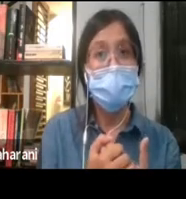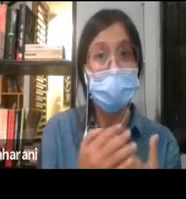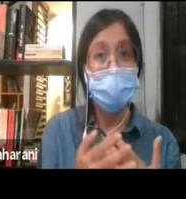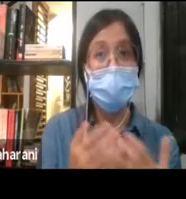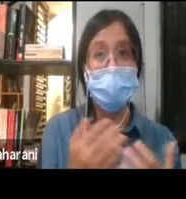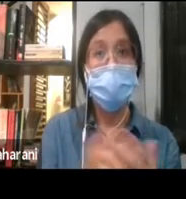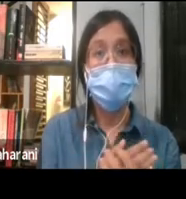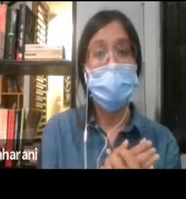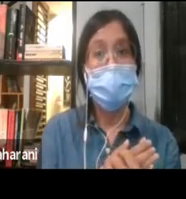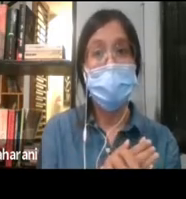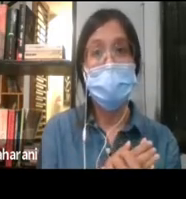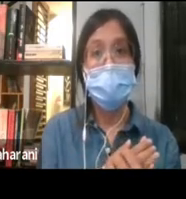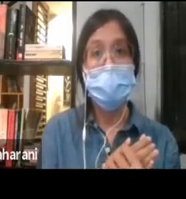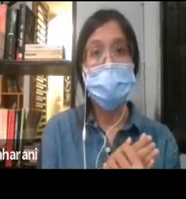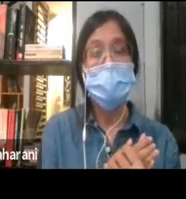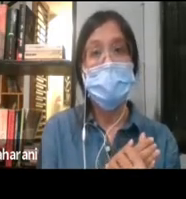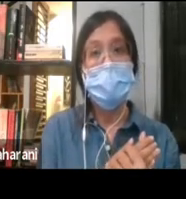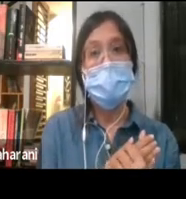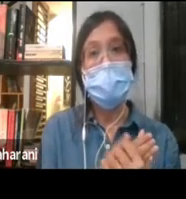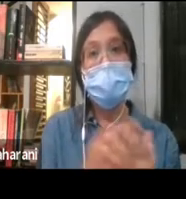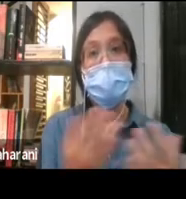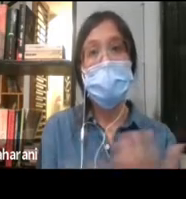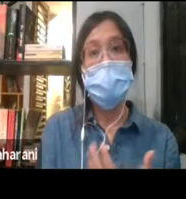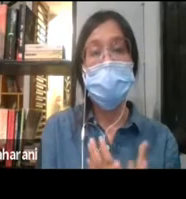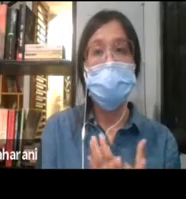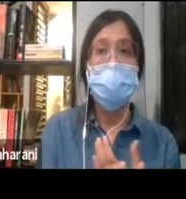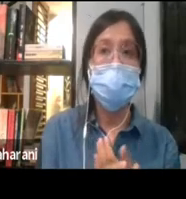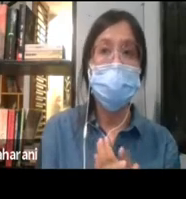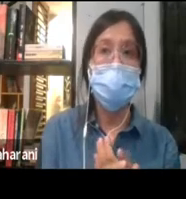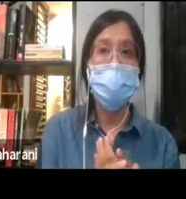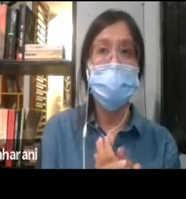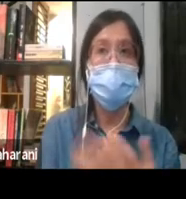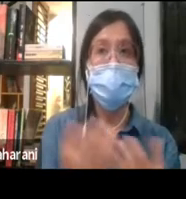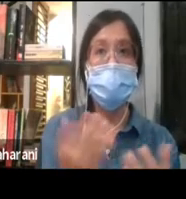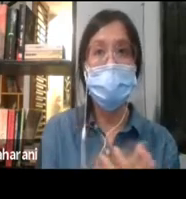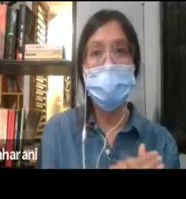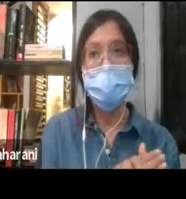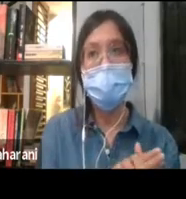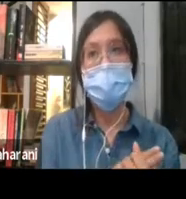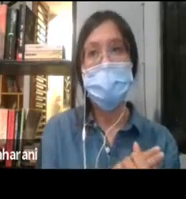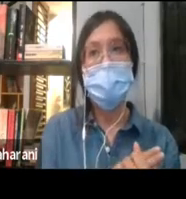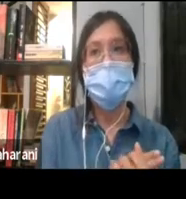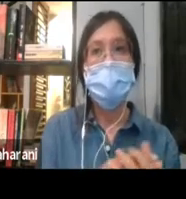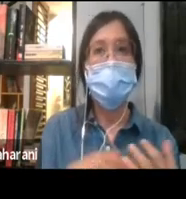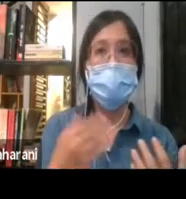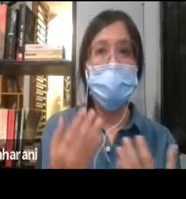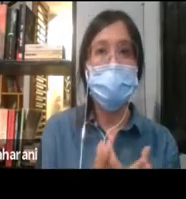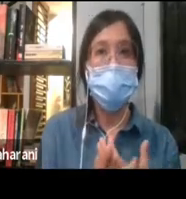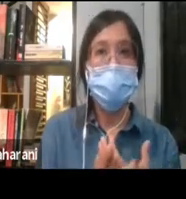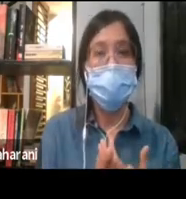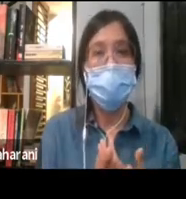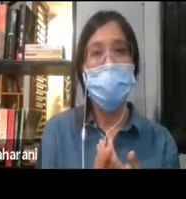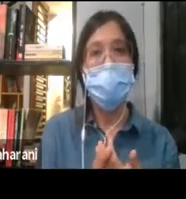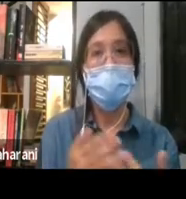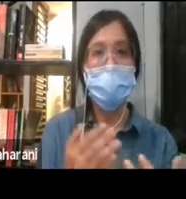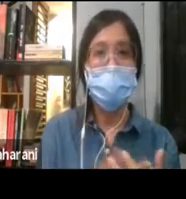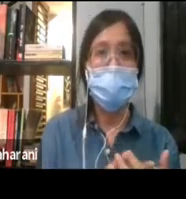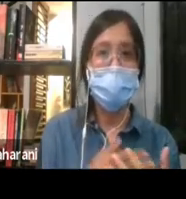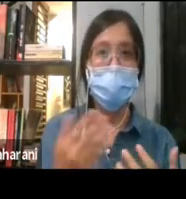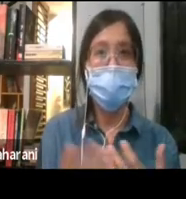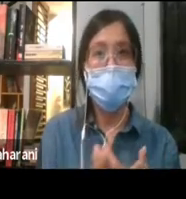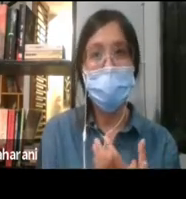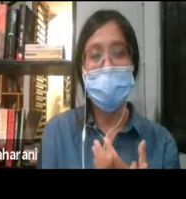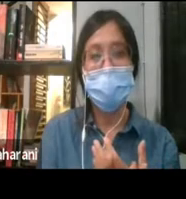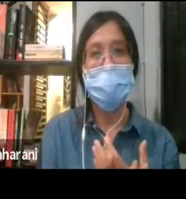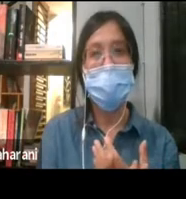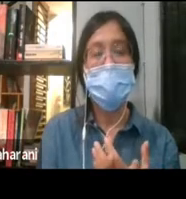contohnya adalah jargon-jargon politik misalnya. Misalnya kapitalisme musuh, kapitalisme